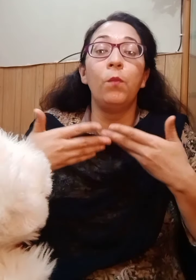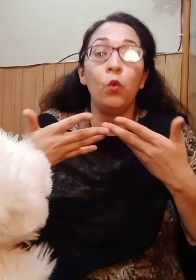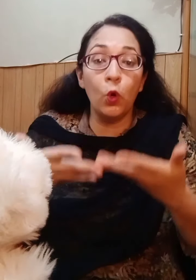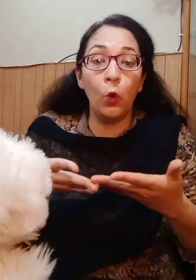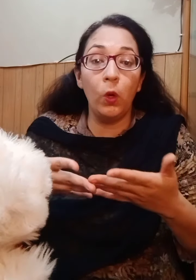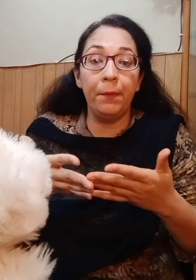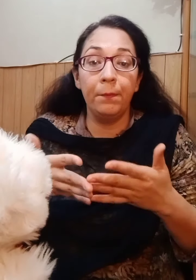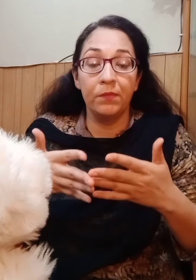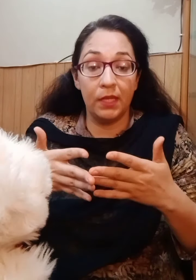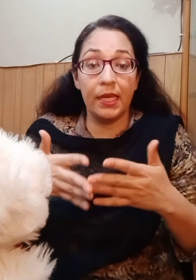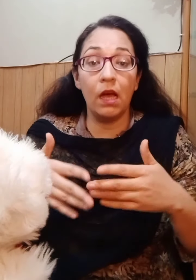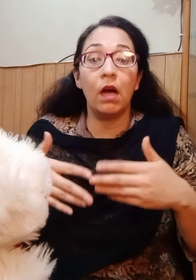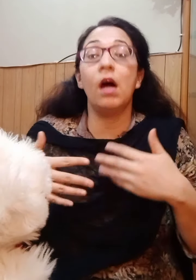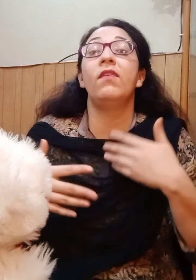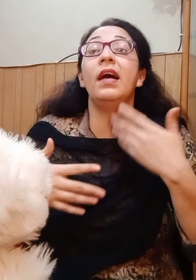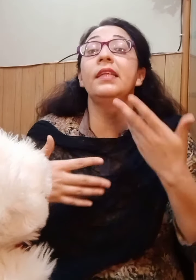लें अब